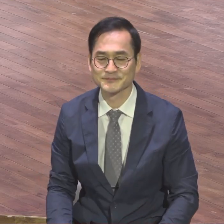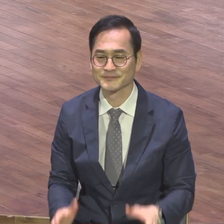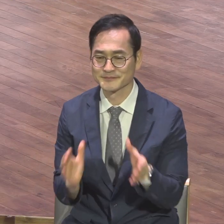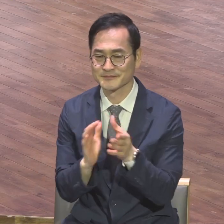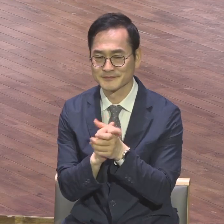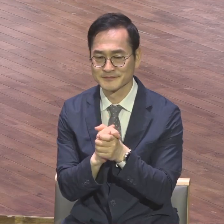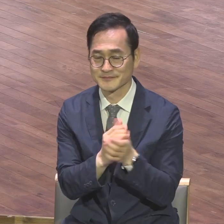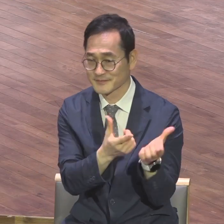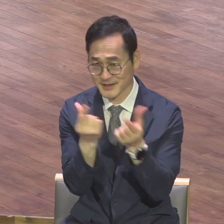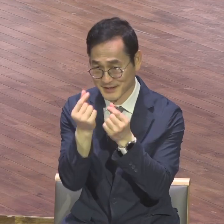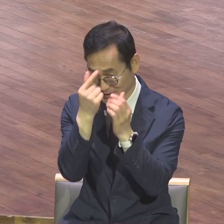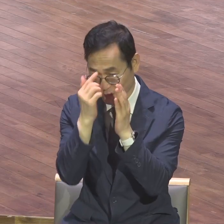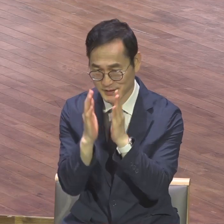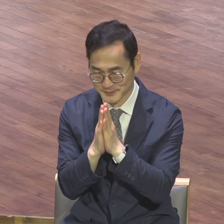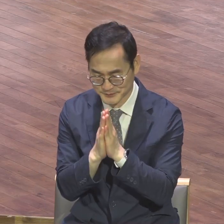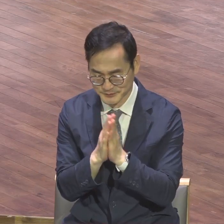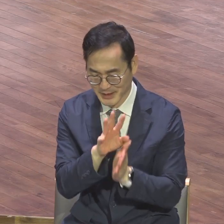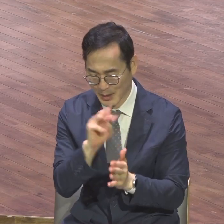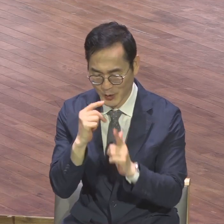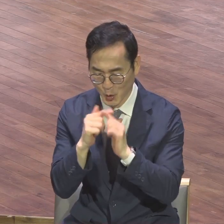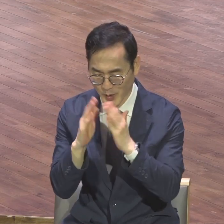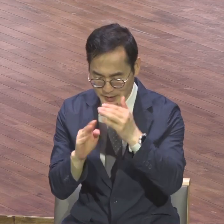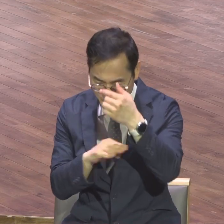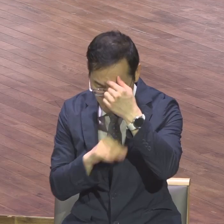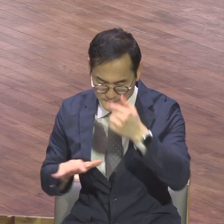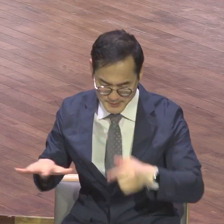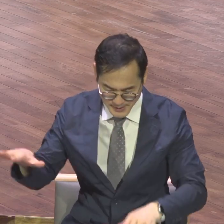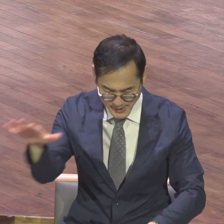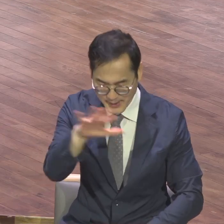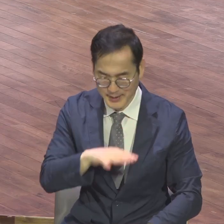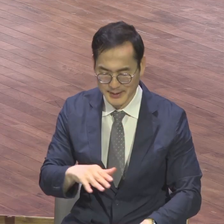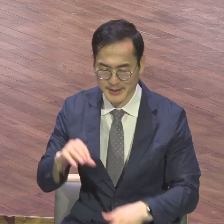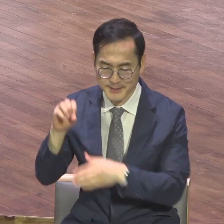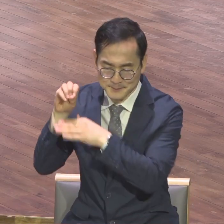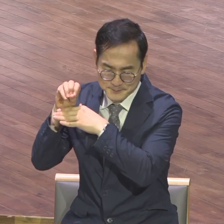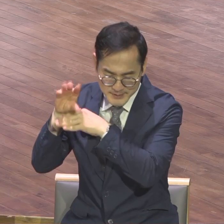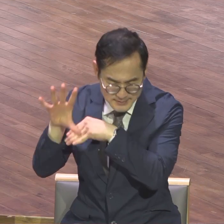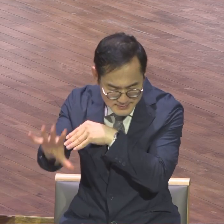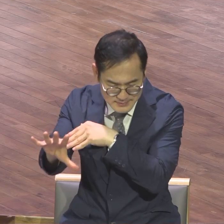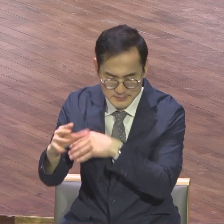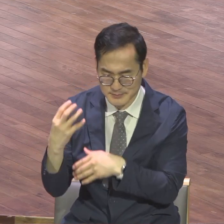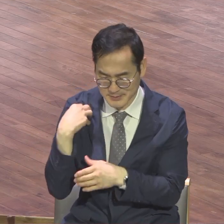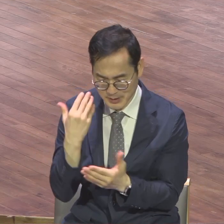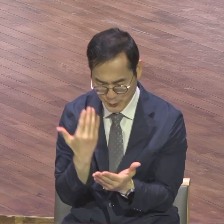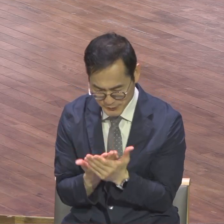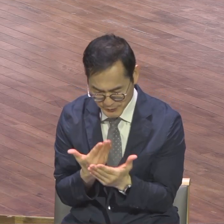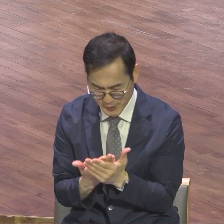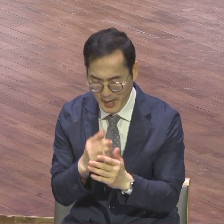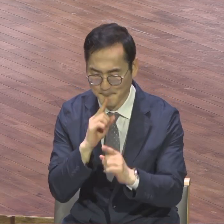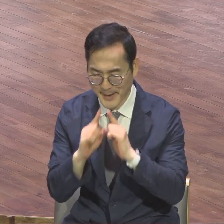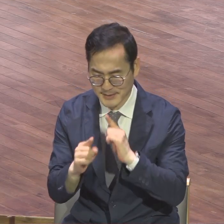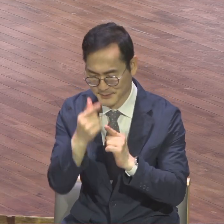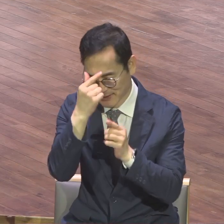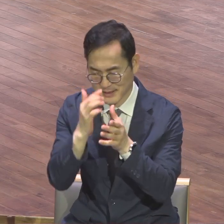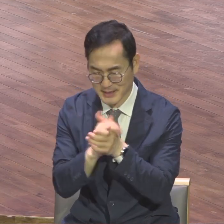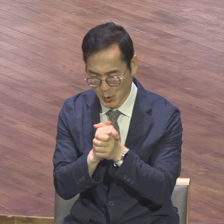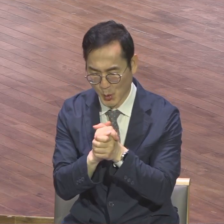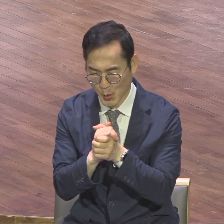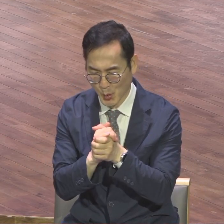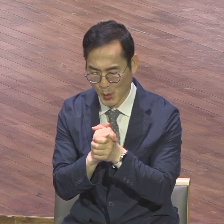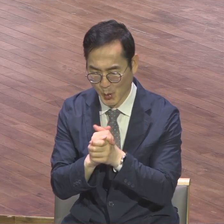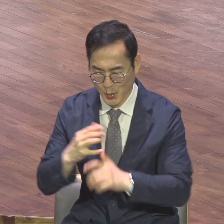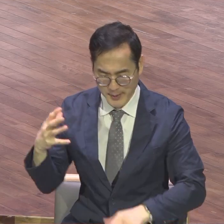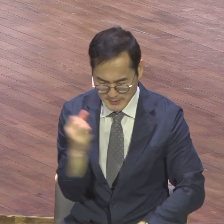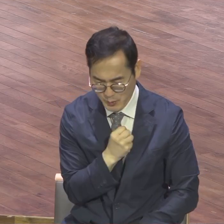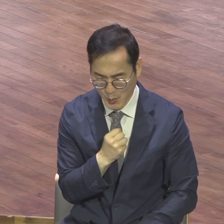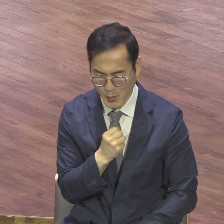아버지 하나님, 영계 모든 성도들 오늘부터 정말 빛의 망대가 되게 도와주옵소서. 말씀과 기도로 무장한 우리 신명